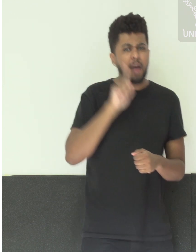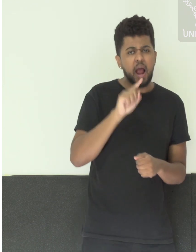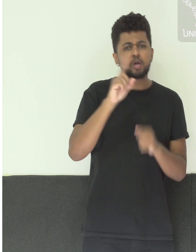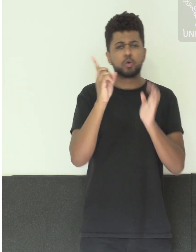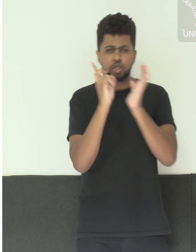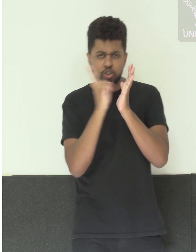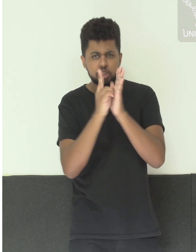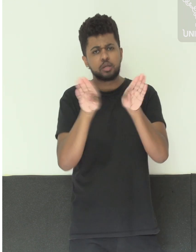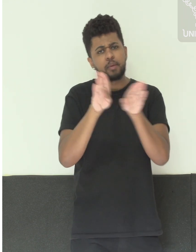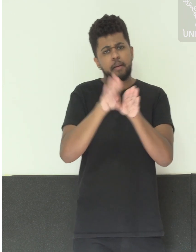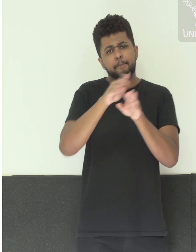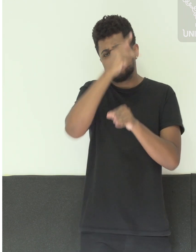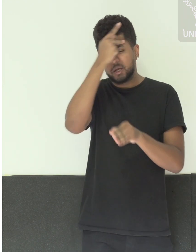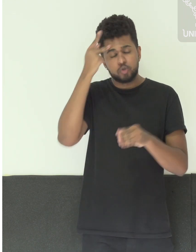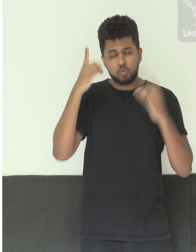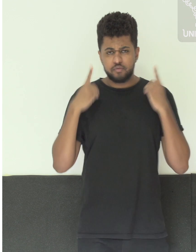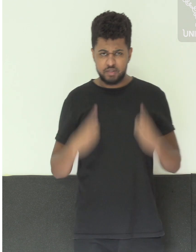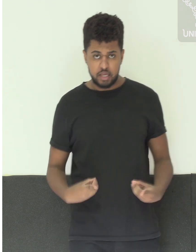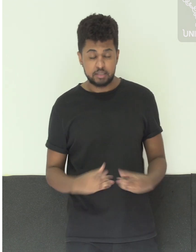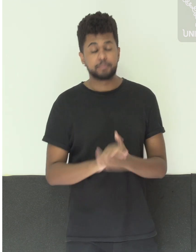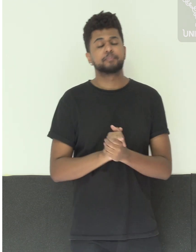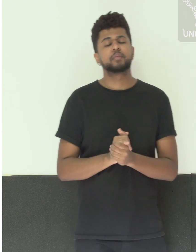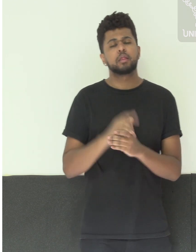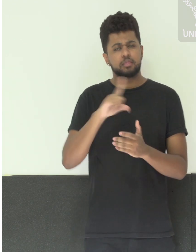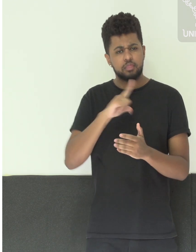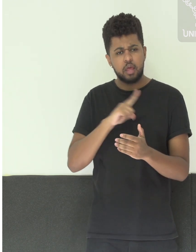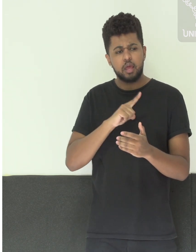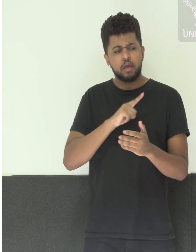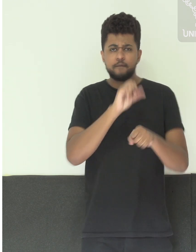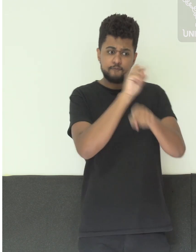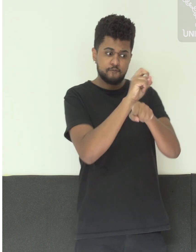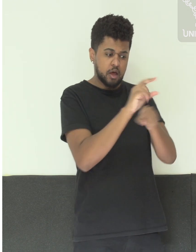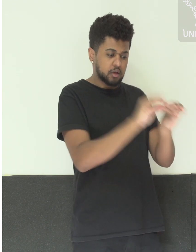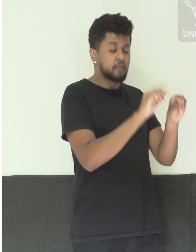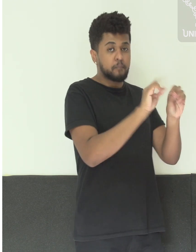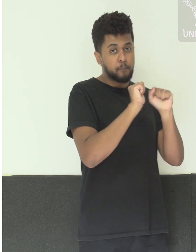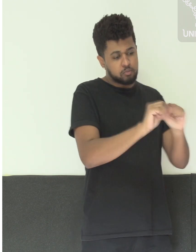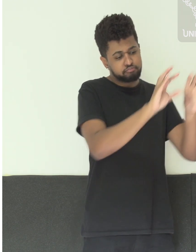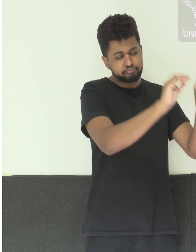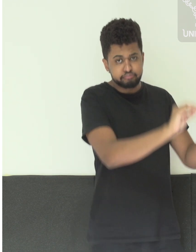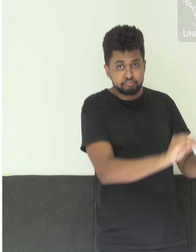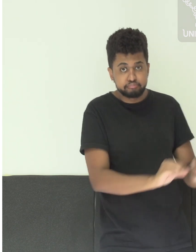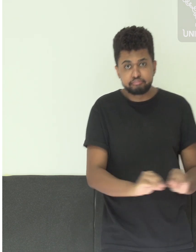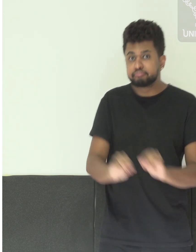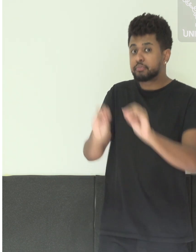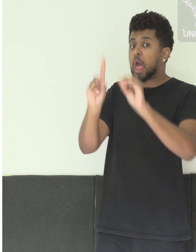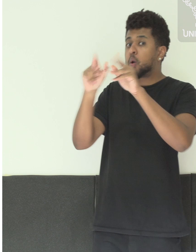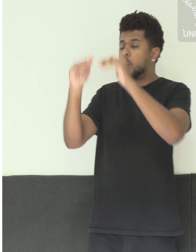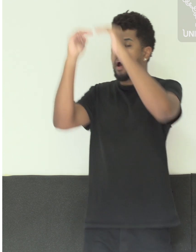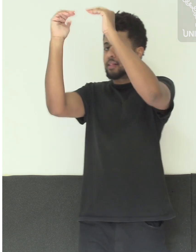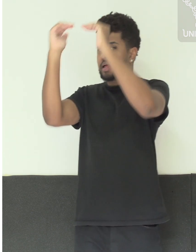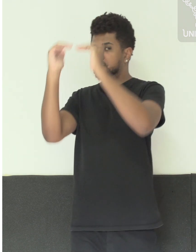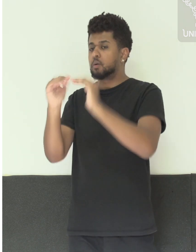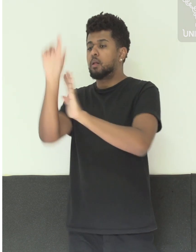com deficiência, aquelas eventualmente remanescentes serão ofertadas conforme